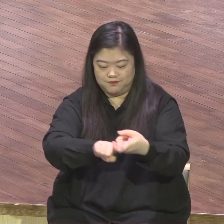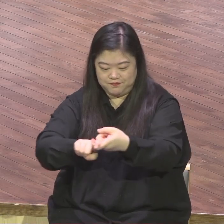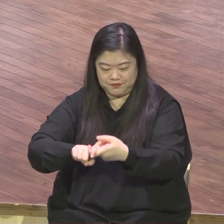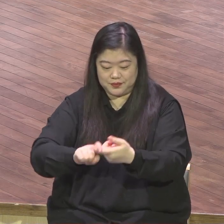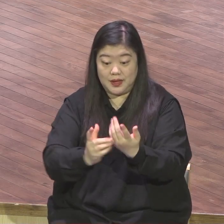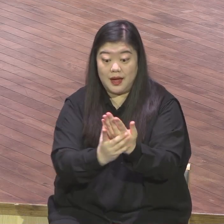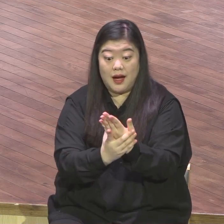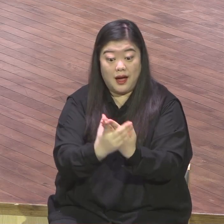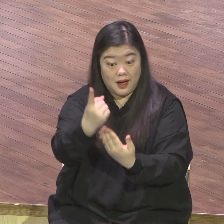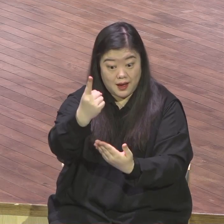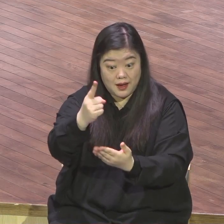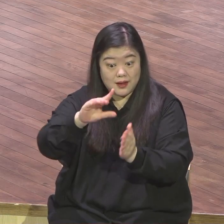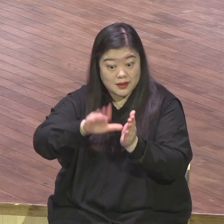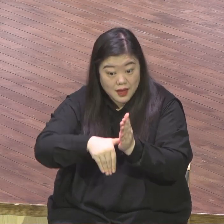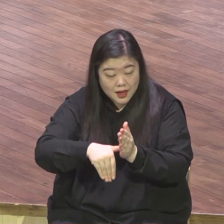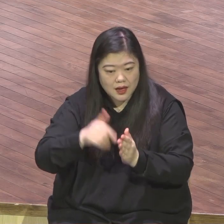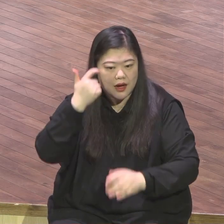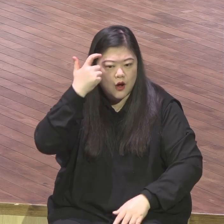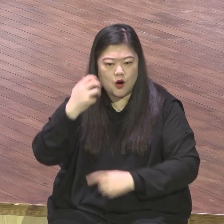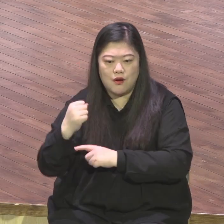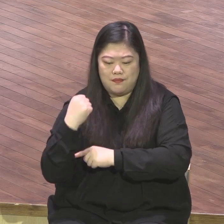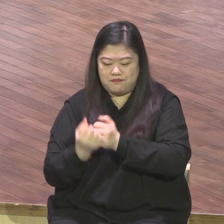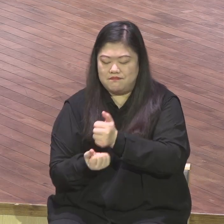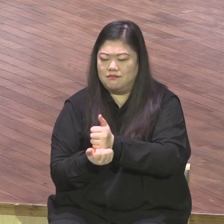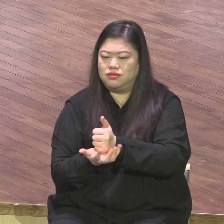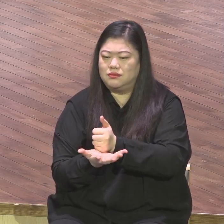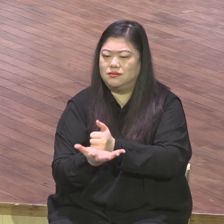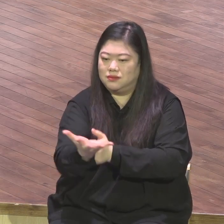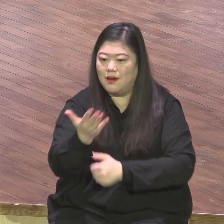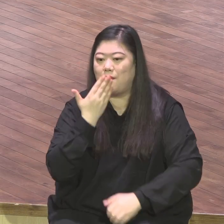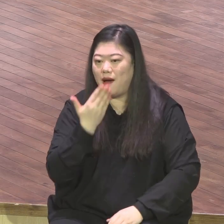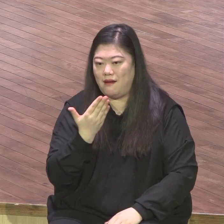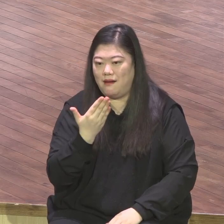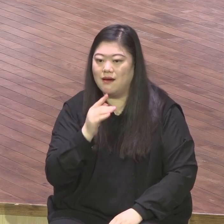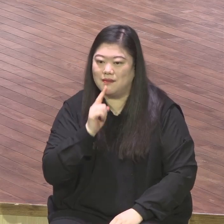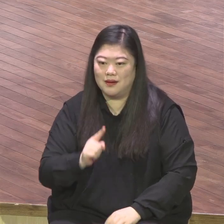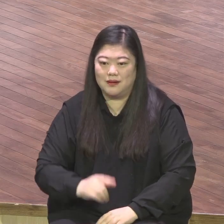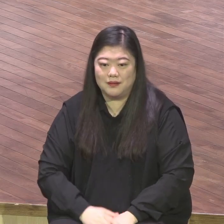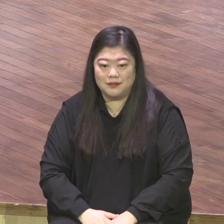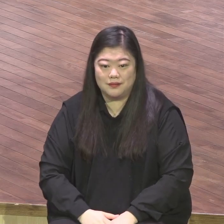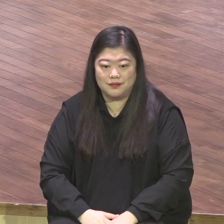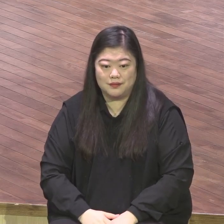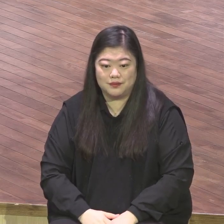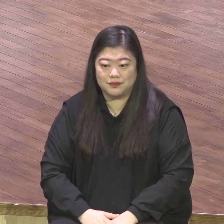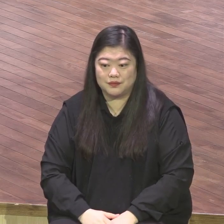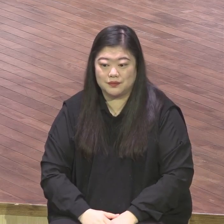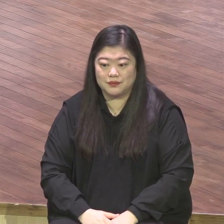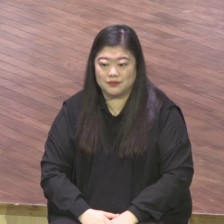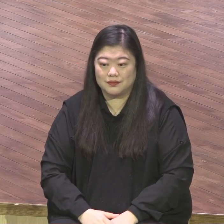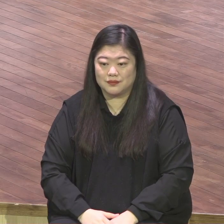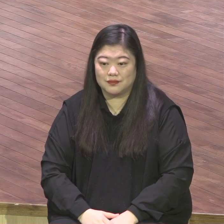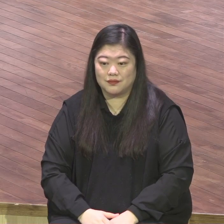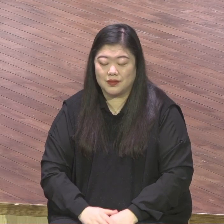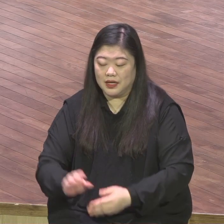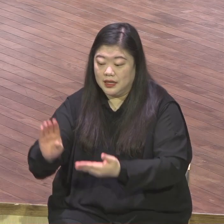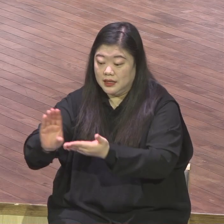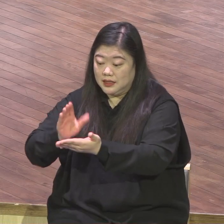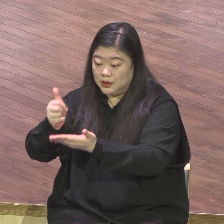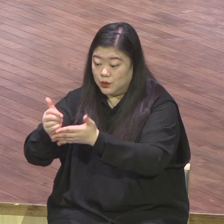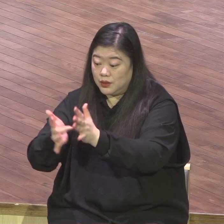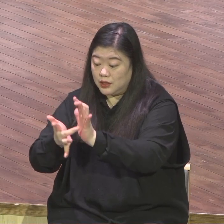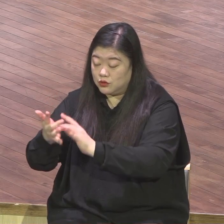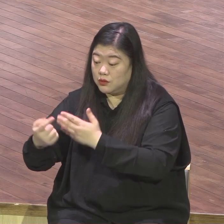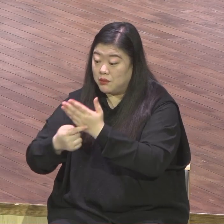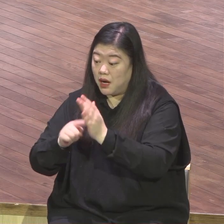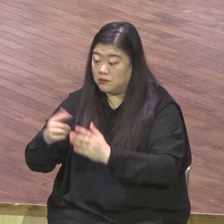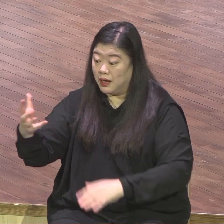하나 되어야 영적 영향력을 입을 수 있다. 그렇게 말씀해요. 하나 된. 그리스도 예수의 마음을 가지면 돼요.